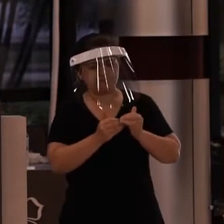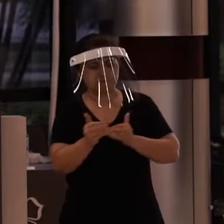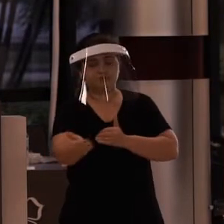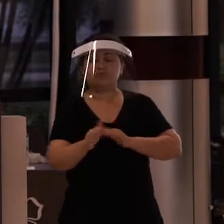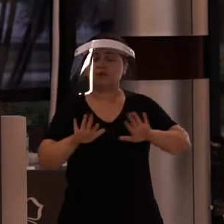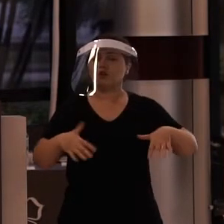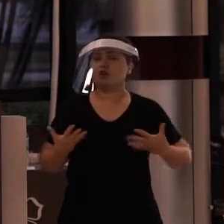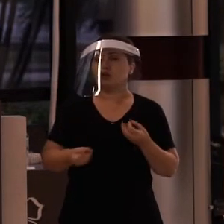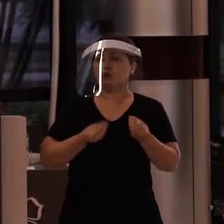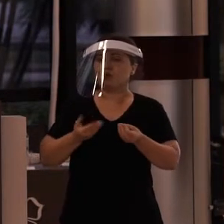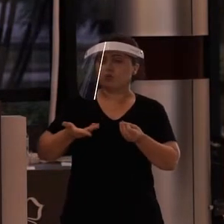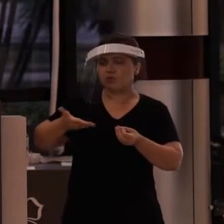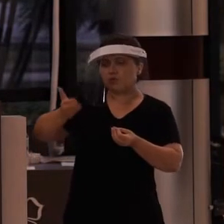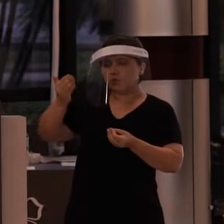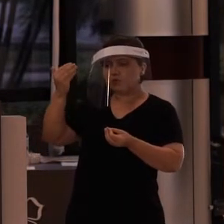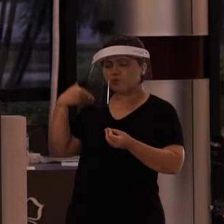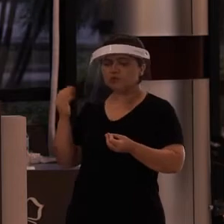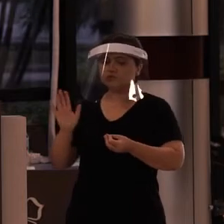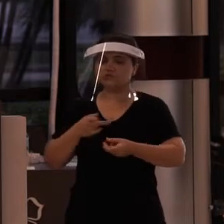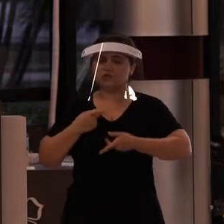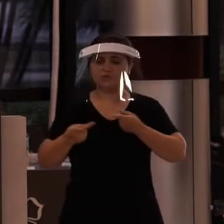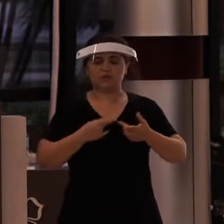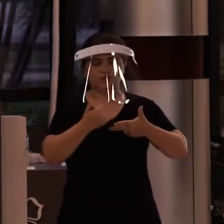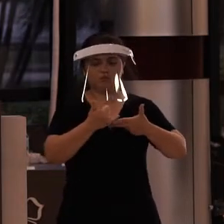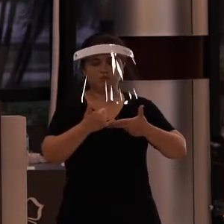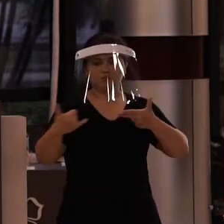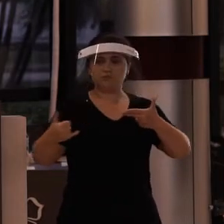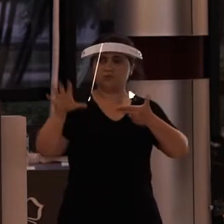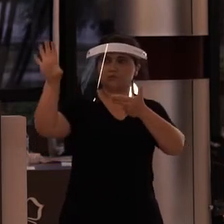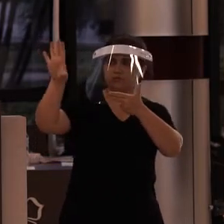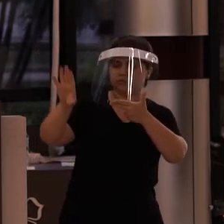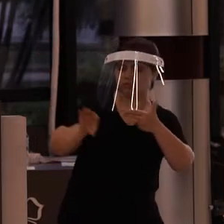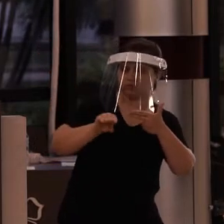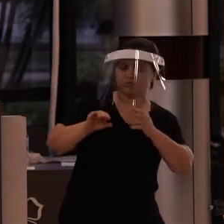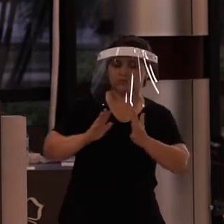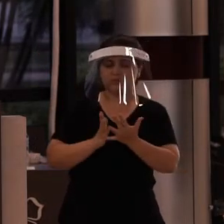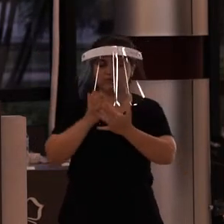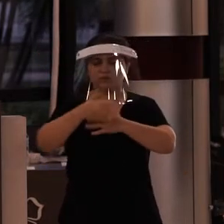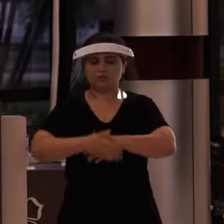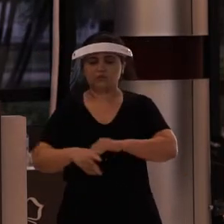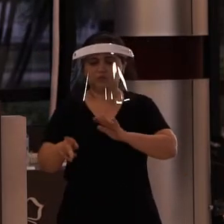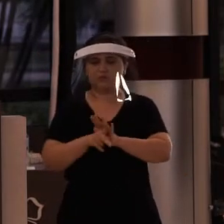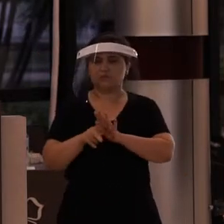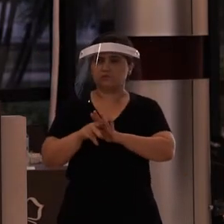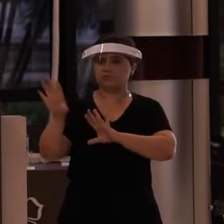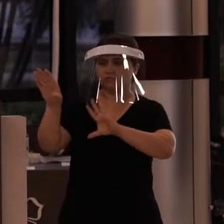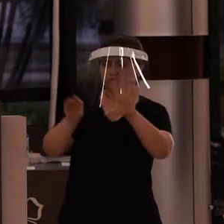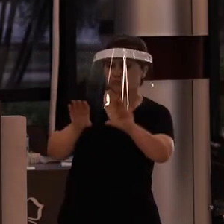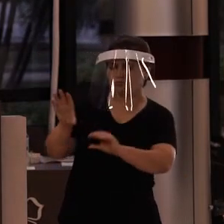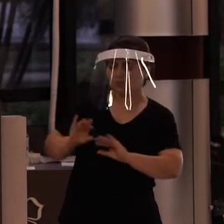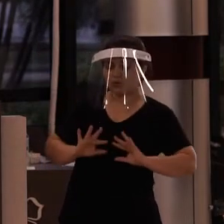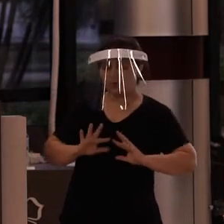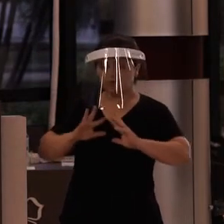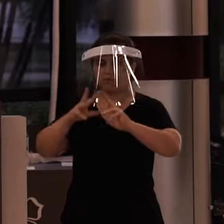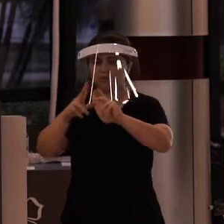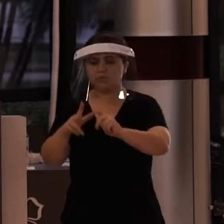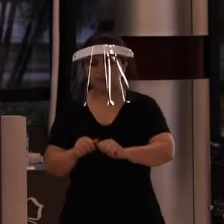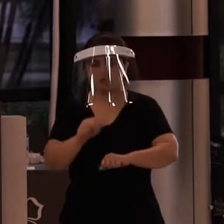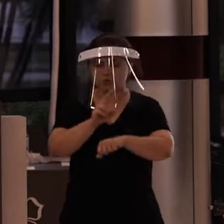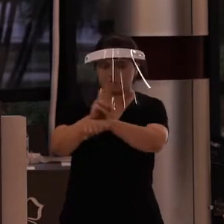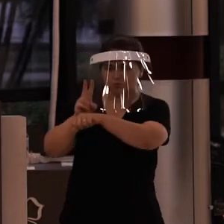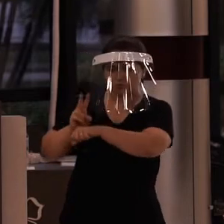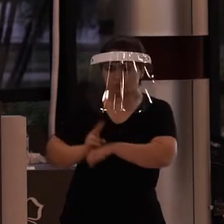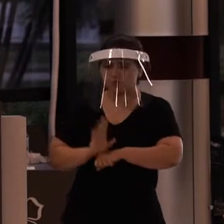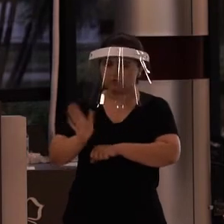dito, né, a termografia é uma técnica preditiva que, através dos termogramas, com todos aqueles cuidados